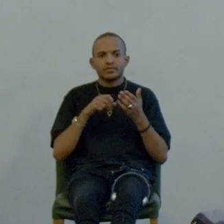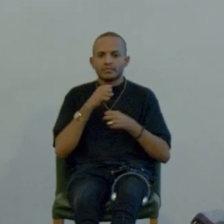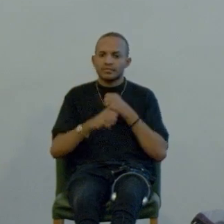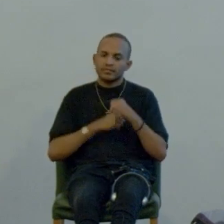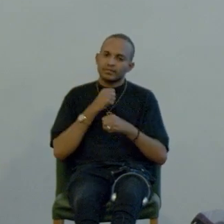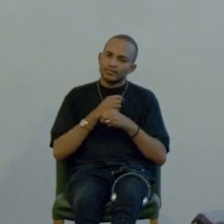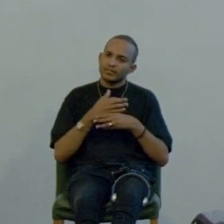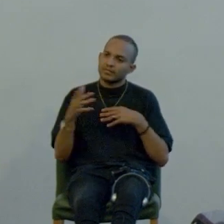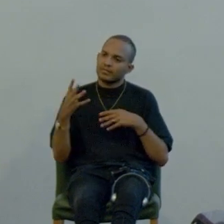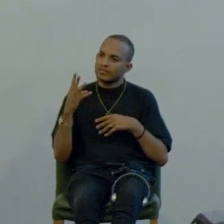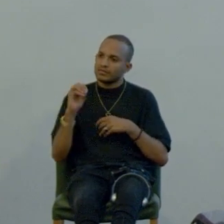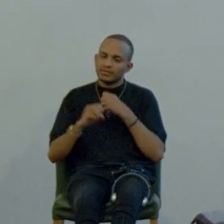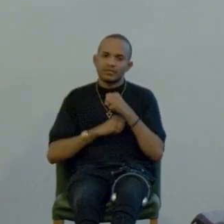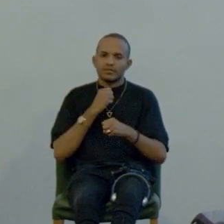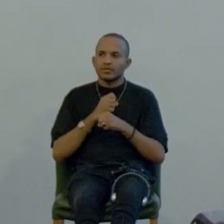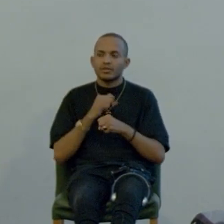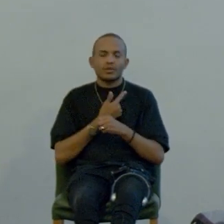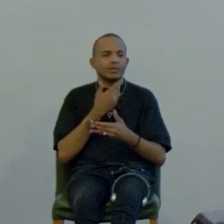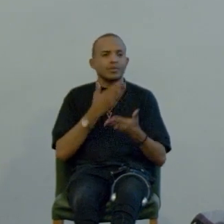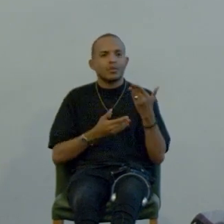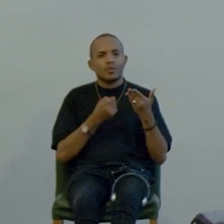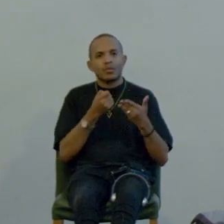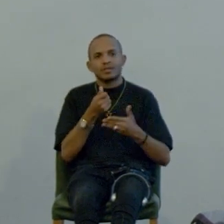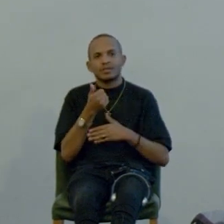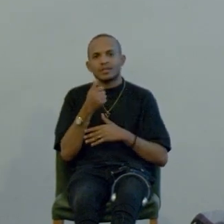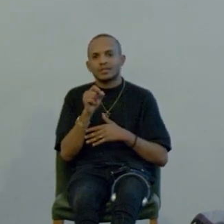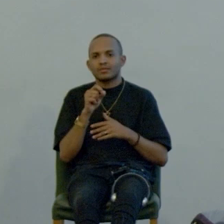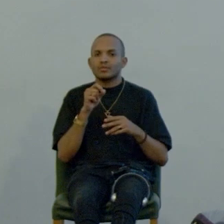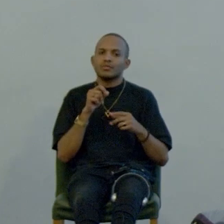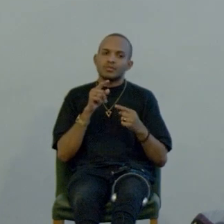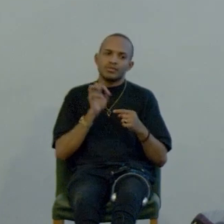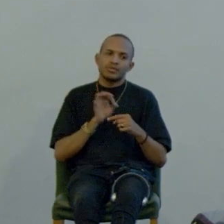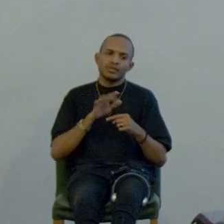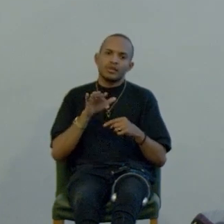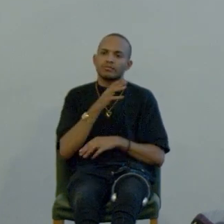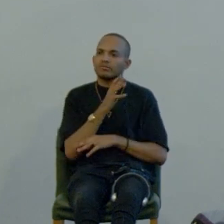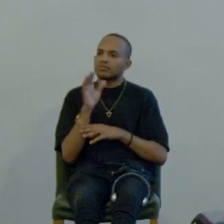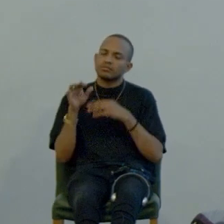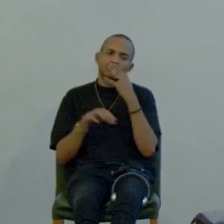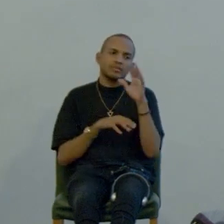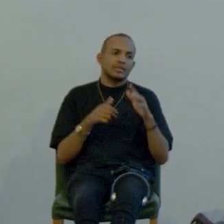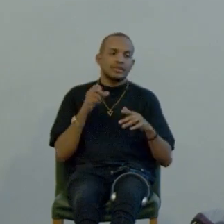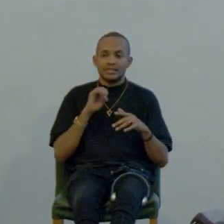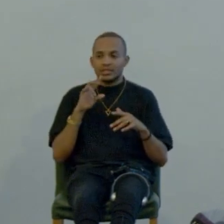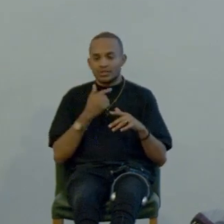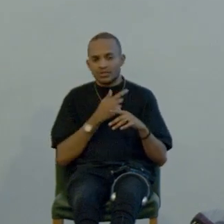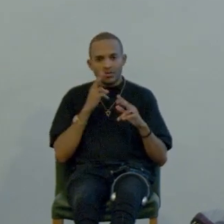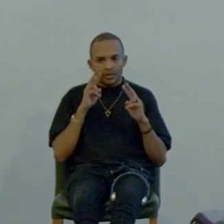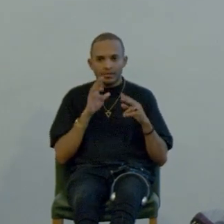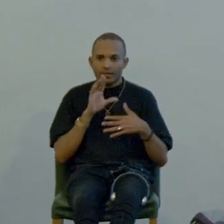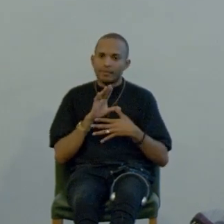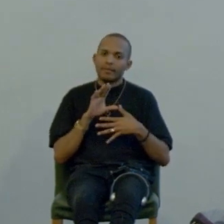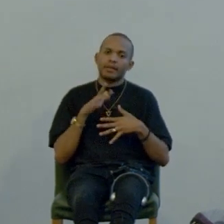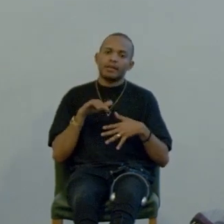últimos 40 anos, né, a gente perdeu quase 10% da vegetação natural de toda a bacia amazônica. Se a gente olhar para esse mapa, a gente vai ver